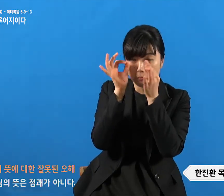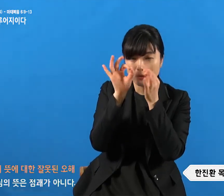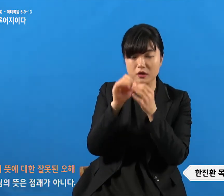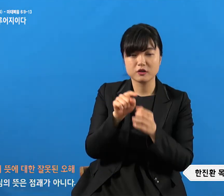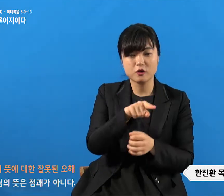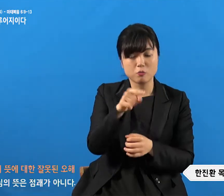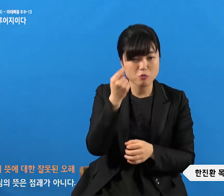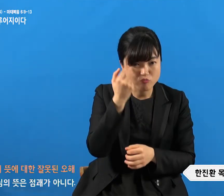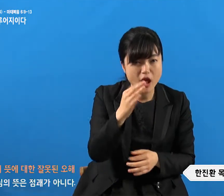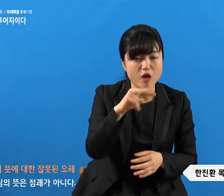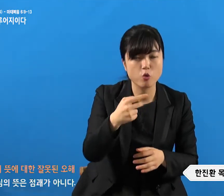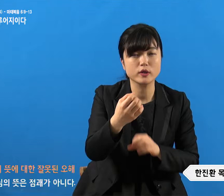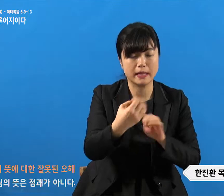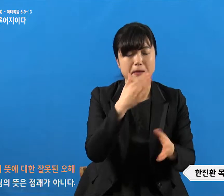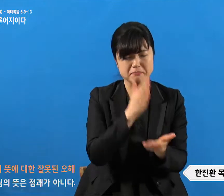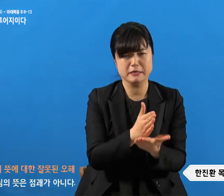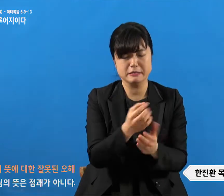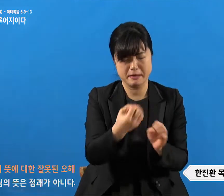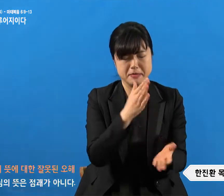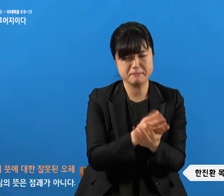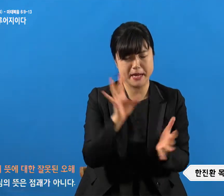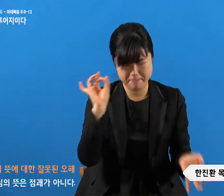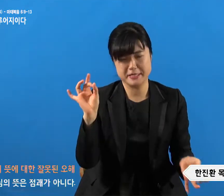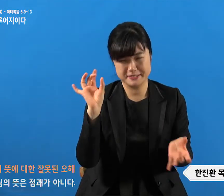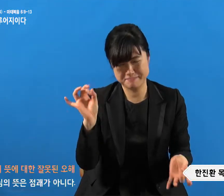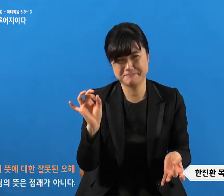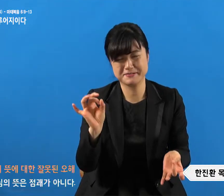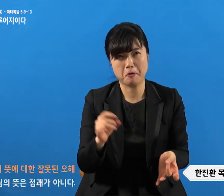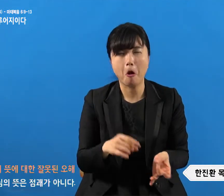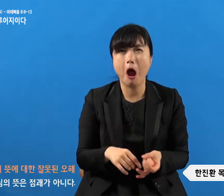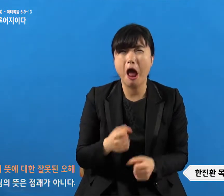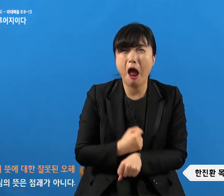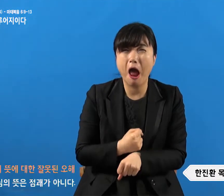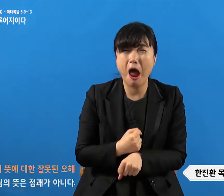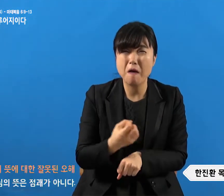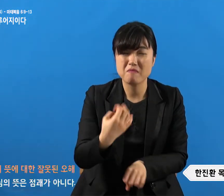이럴 때는 제가 아무리 물어봐도 입 다물고 가만히 있어야 됩니다.